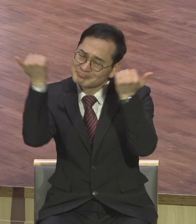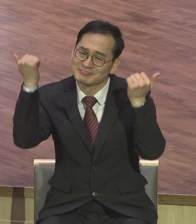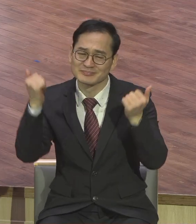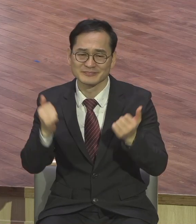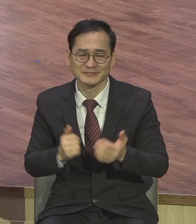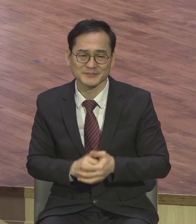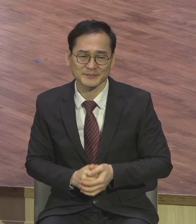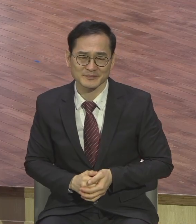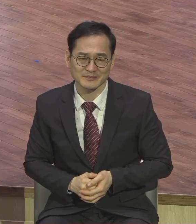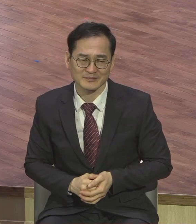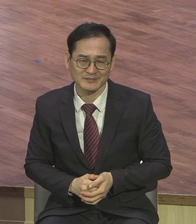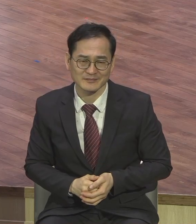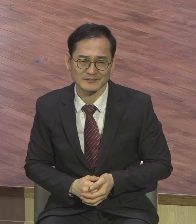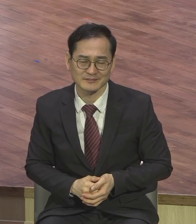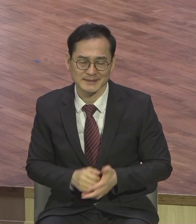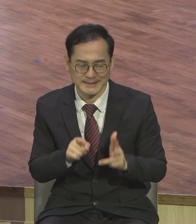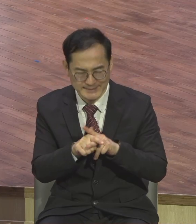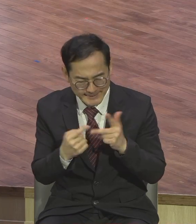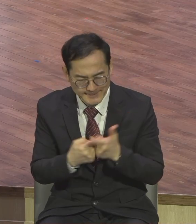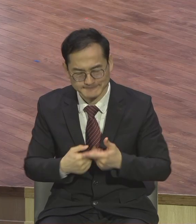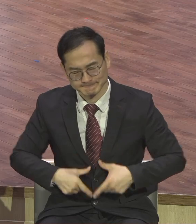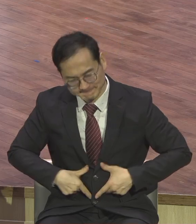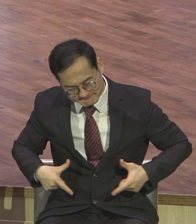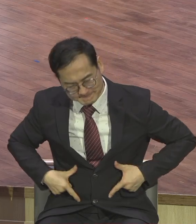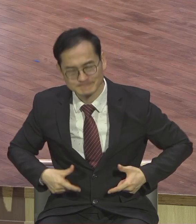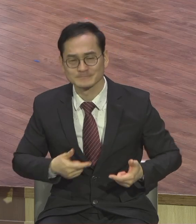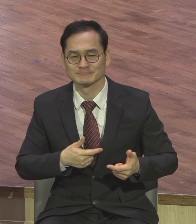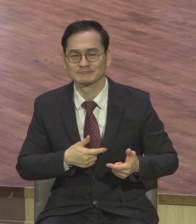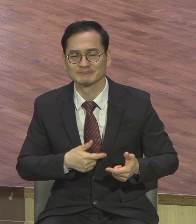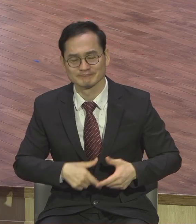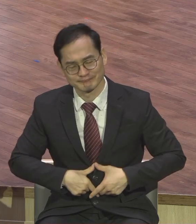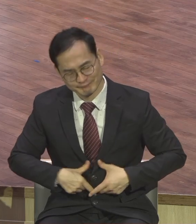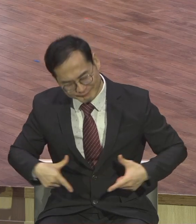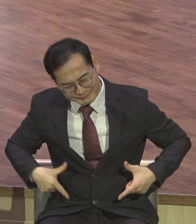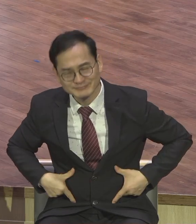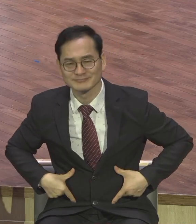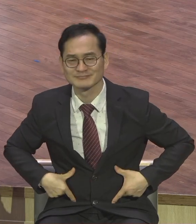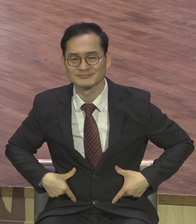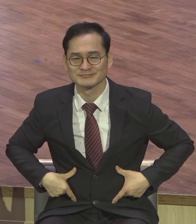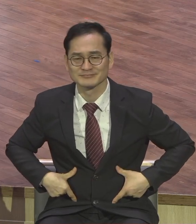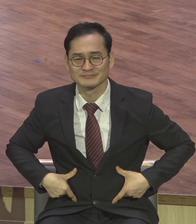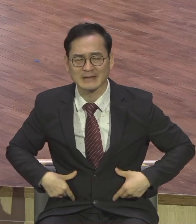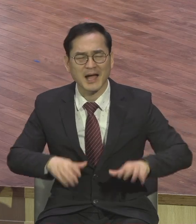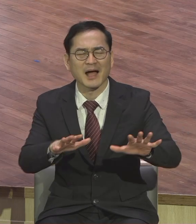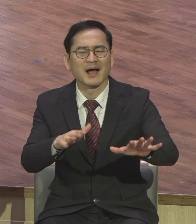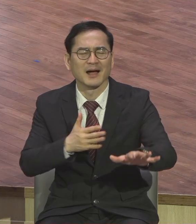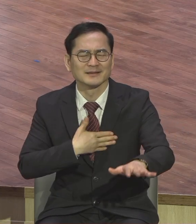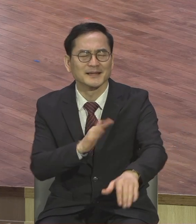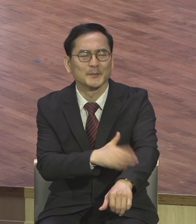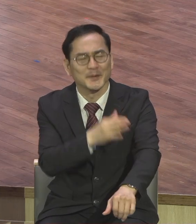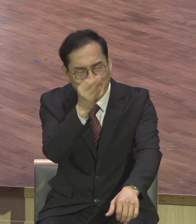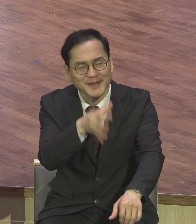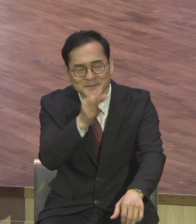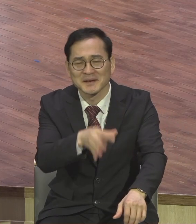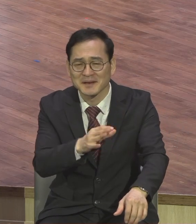그 상대 입장에서 이해하고 말아. 그래 내가 잘못했어. 근데 굉장히 건강한